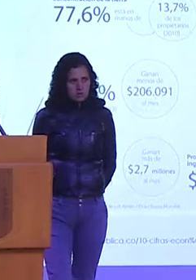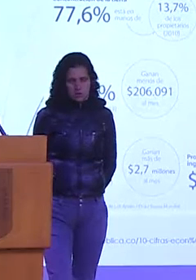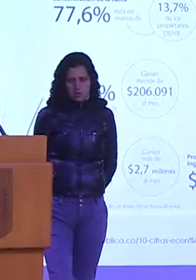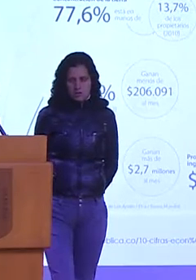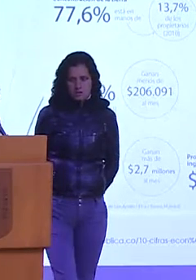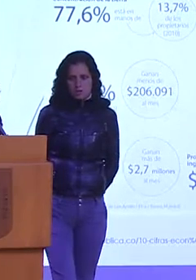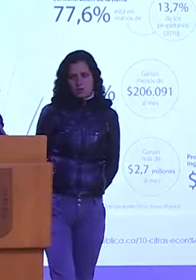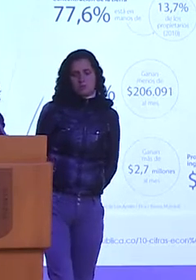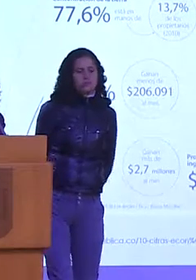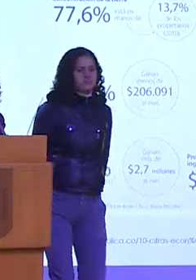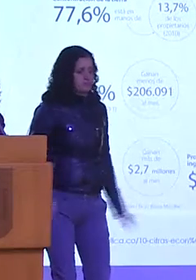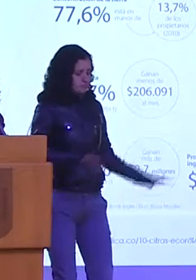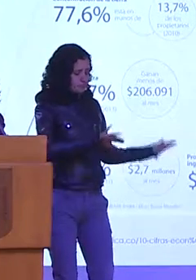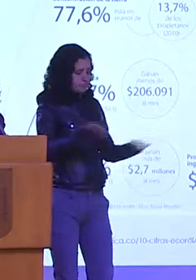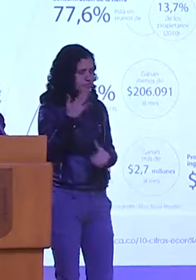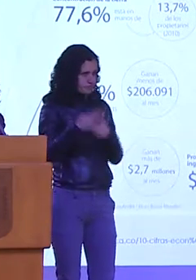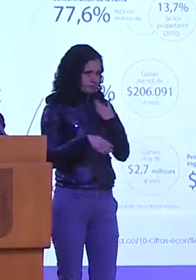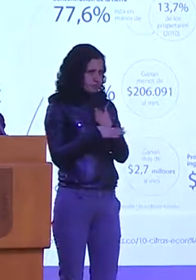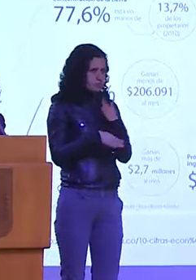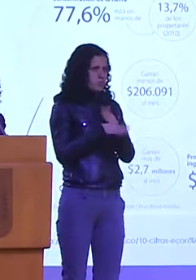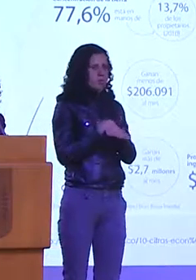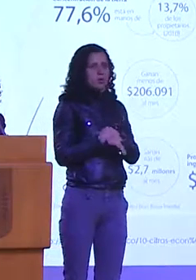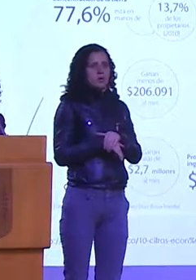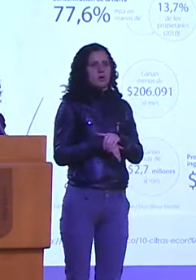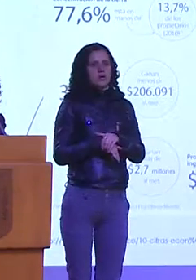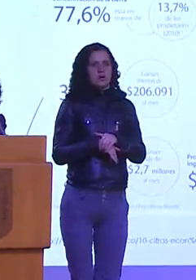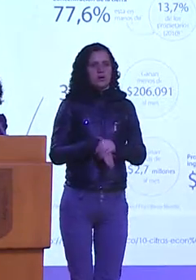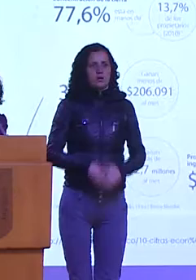Bueno, ahora revisemos